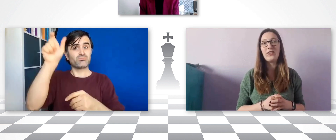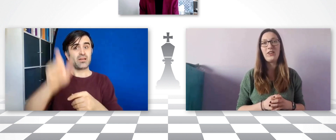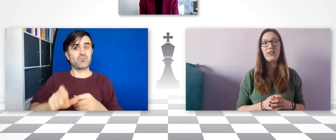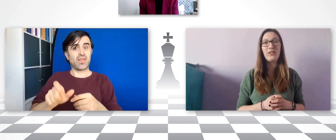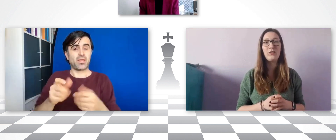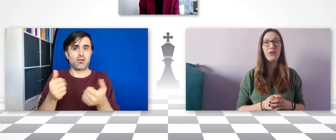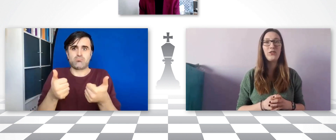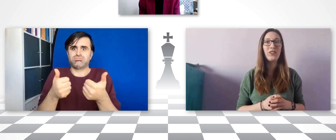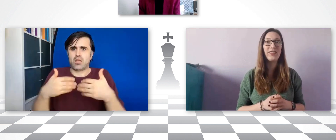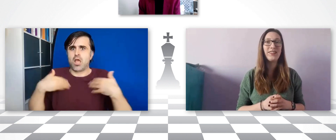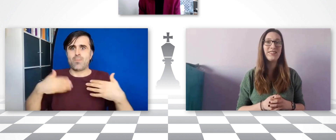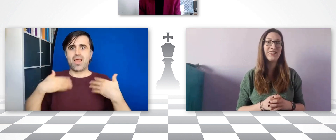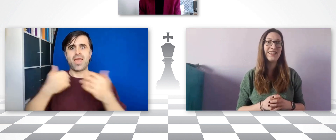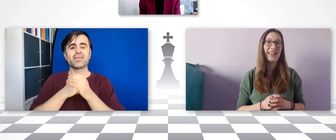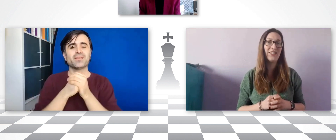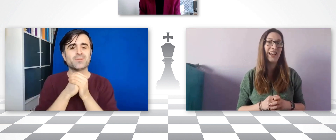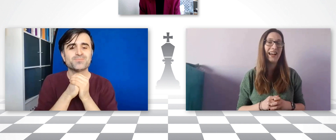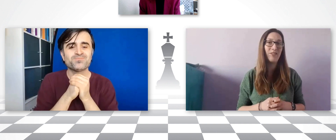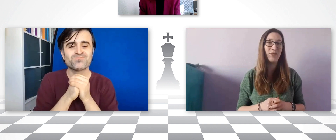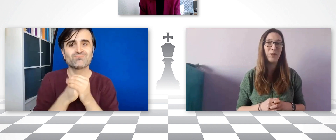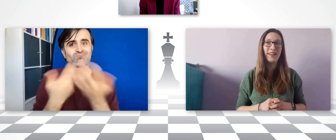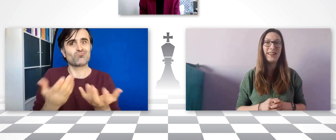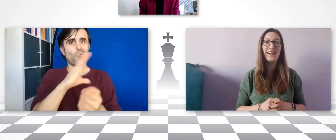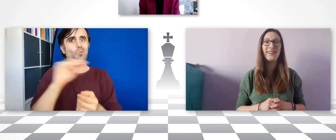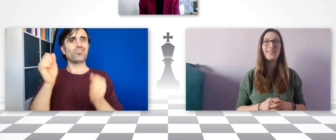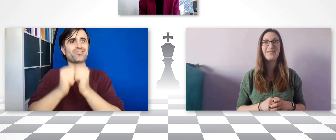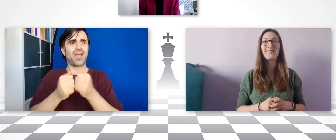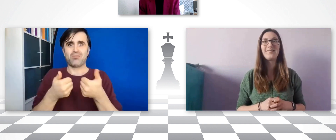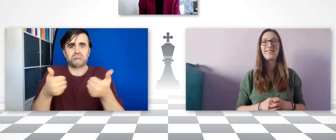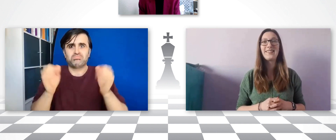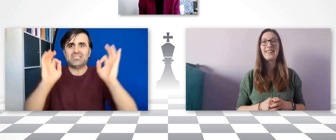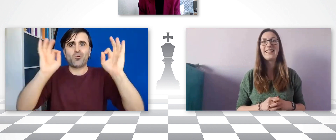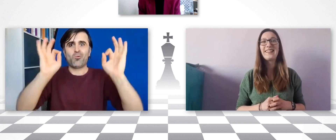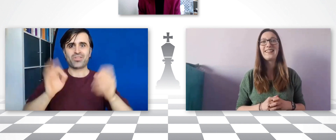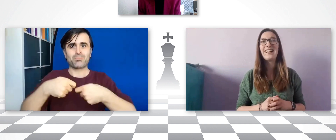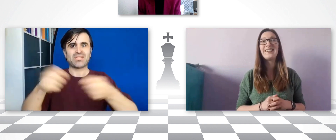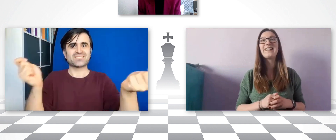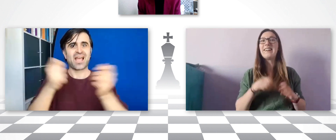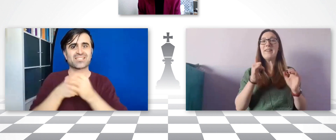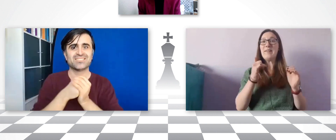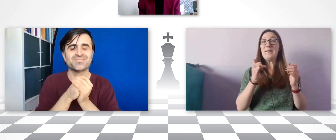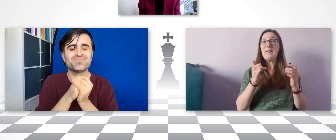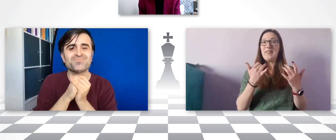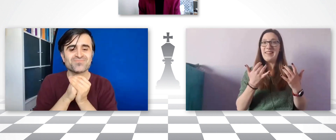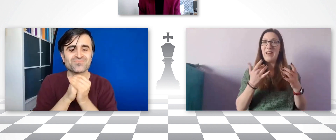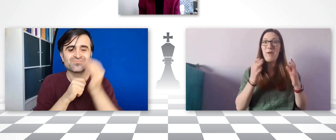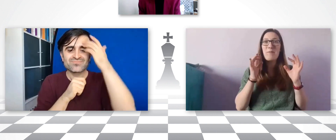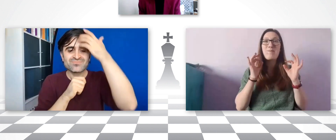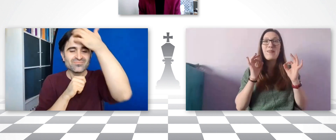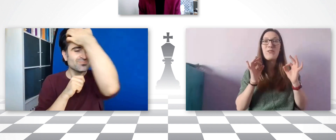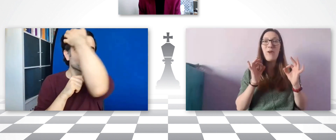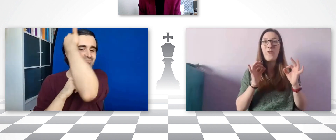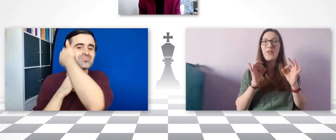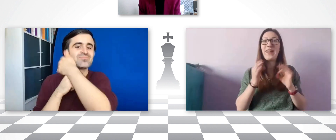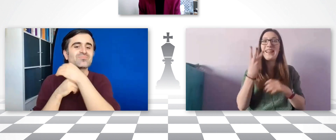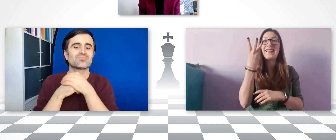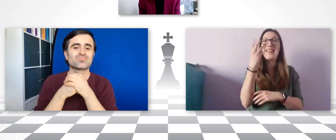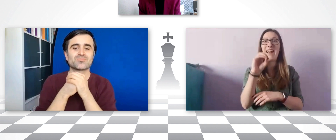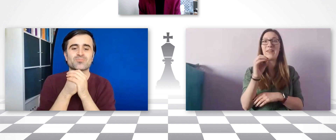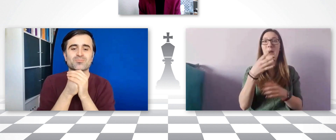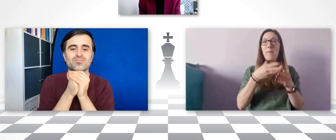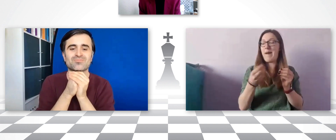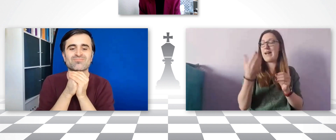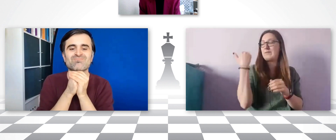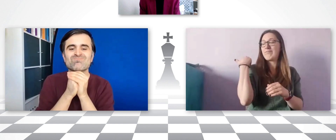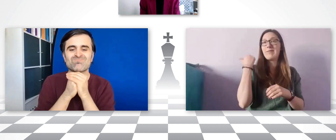dat de vaste schaakavond per week daar. Oké, jullie bestonden op 30 maart